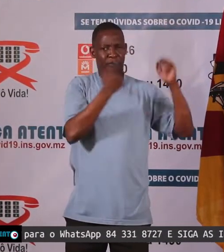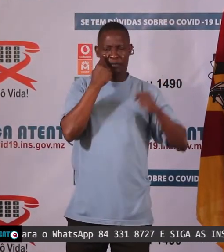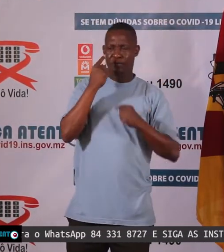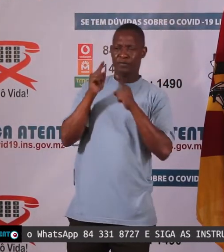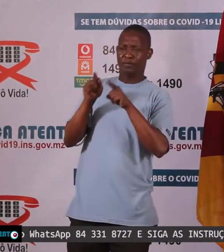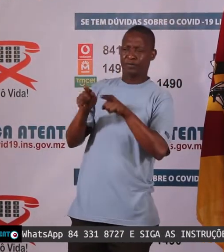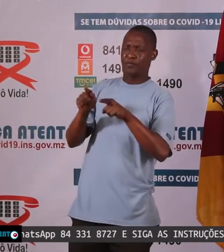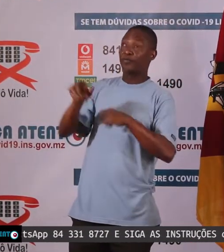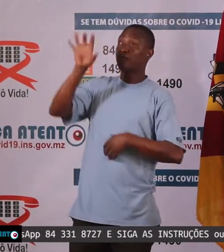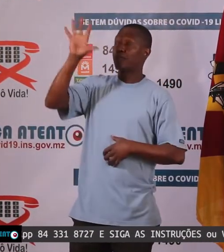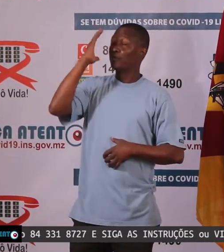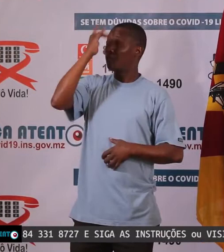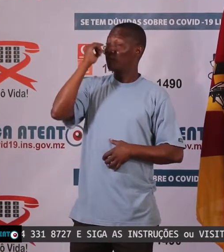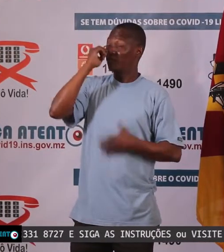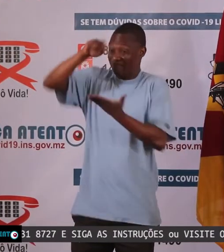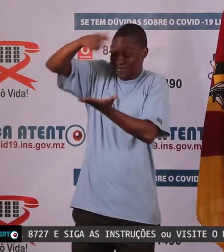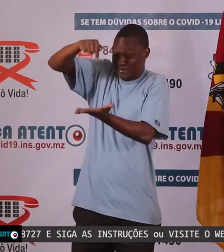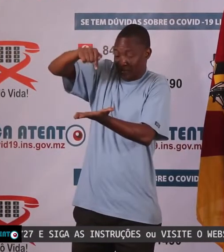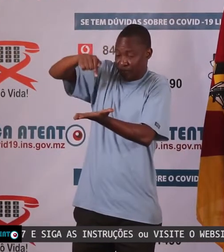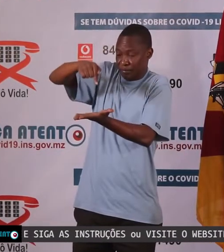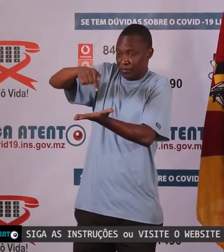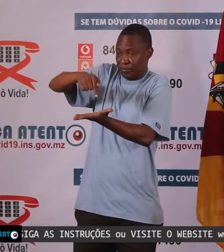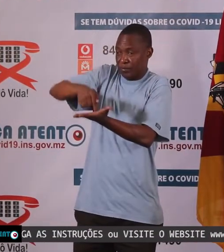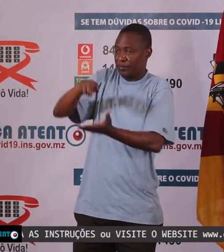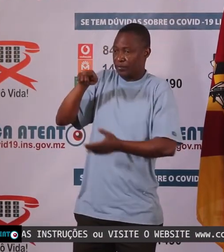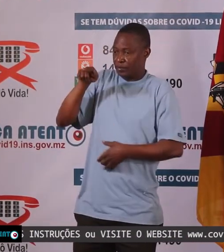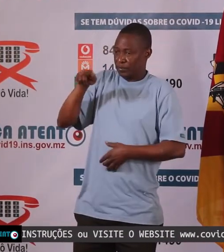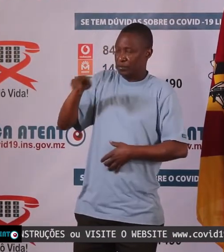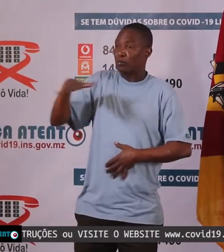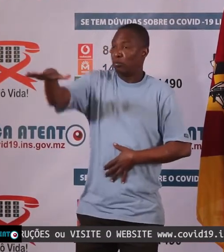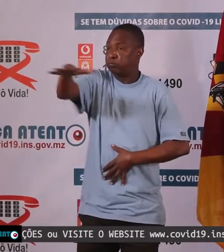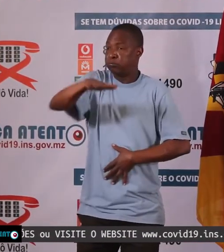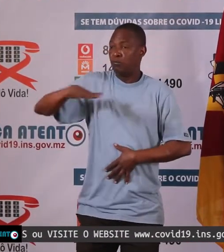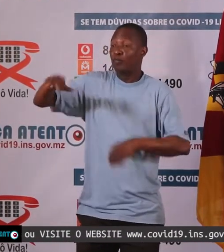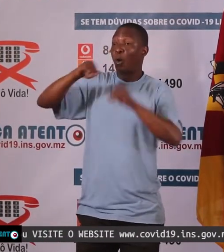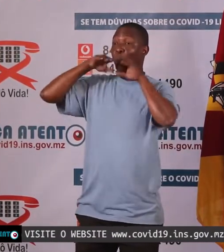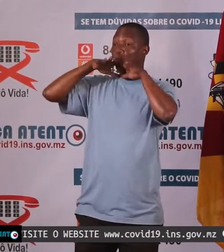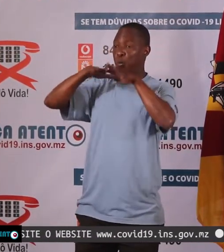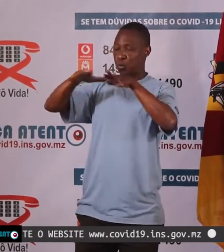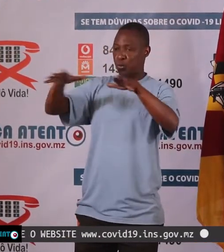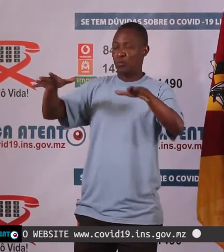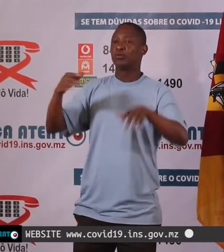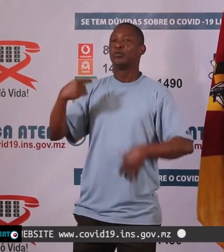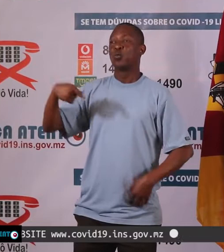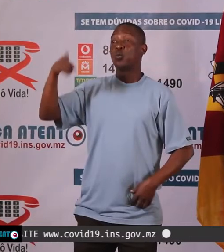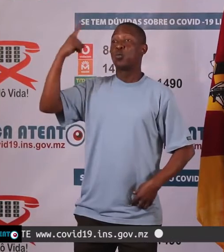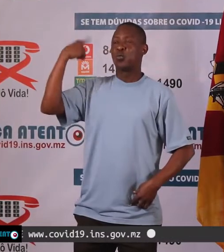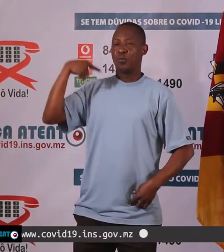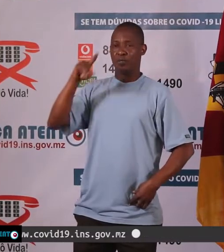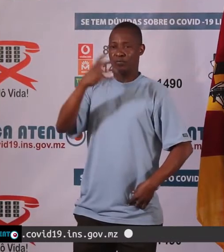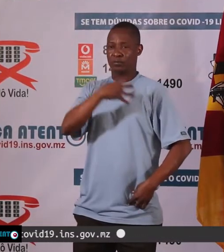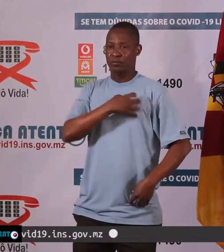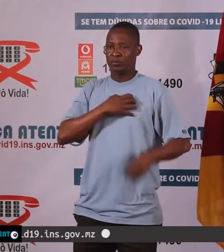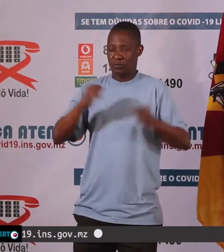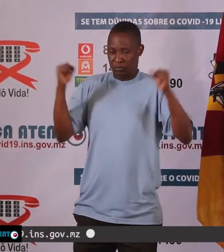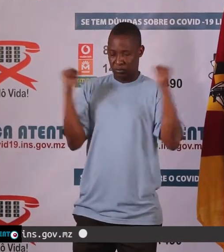Nampula, Sua Excelência Armindo Tiago, Ministro da Saúde, informou ontem que,